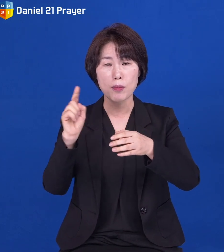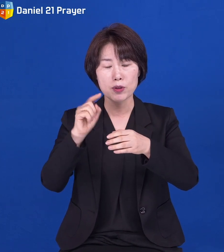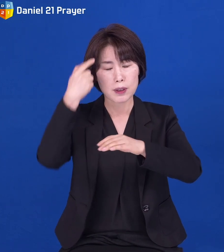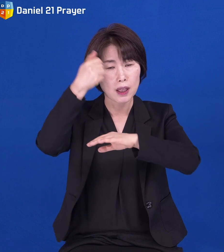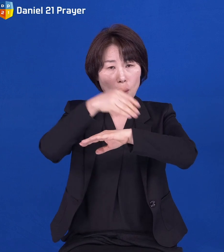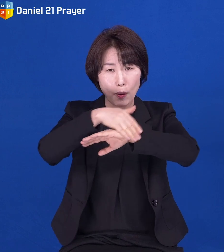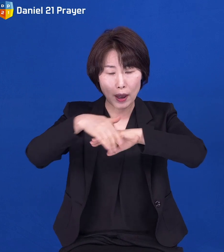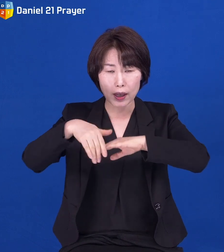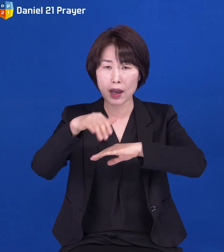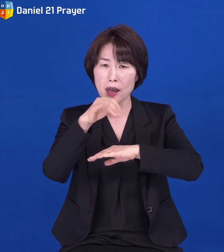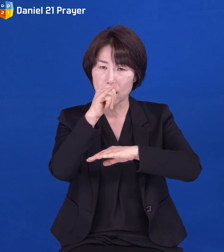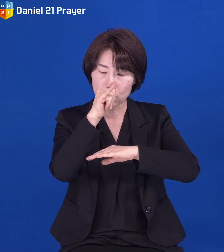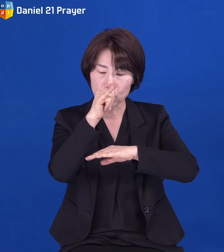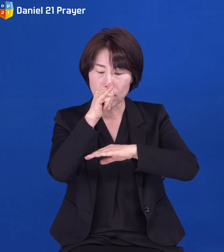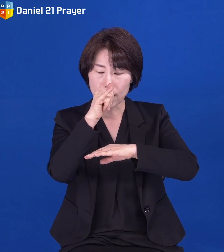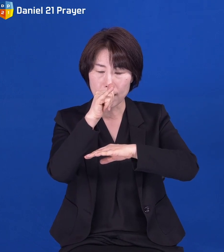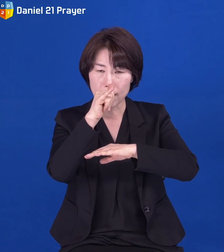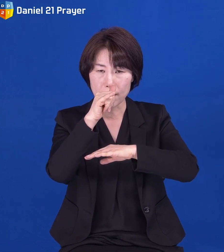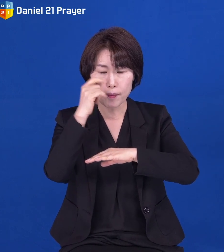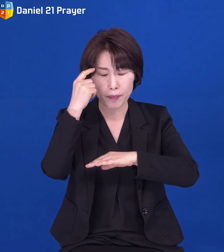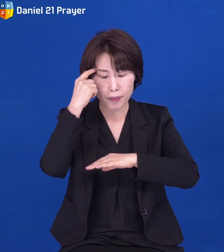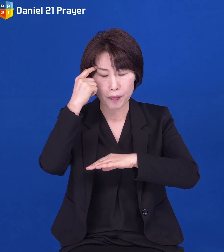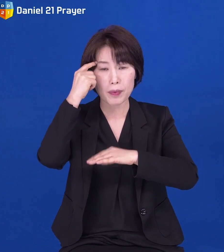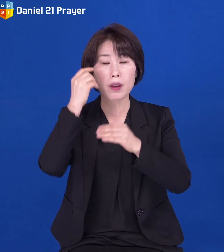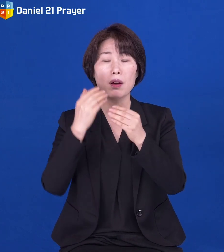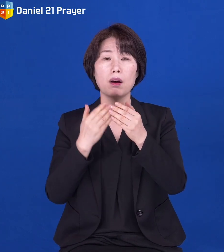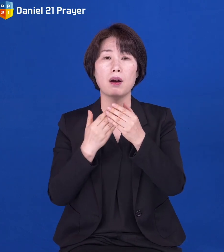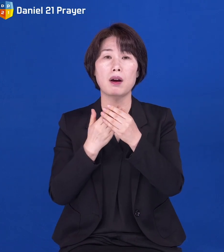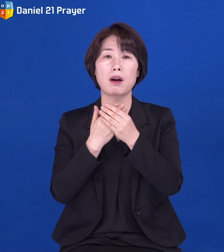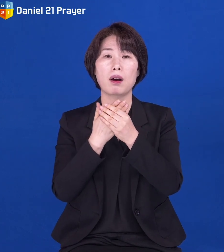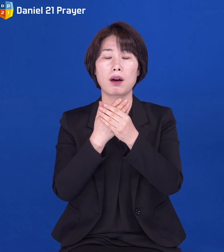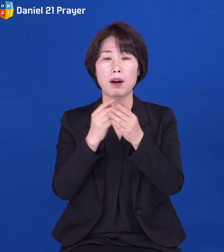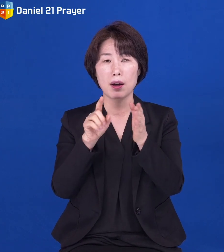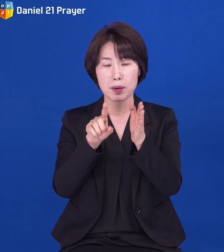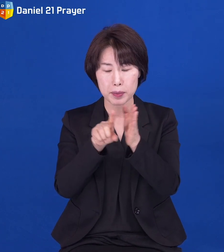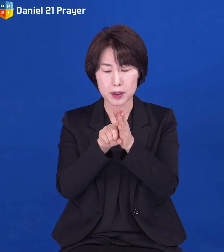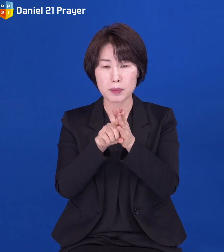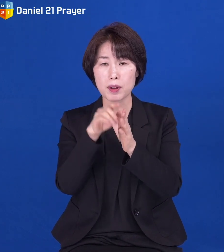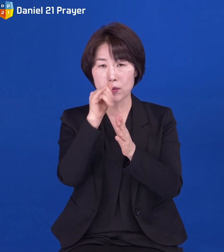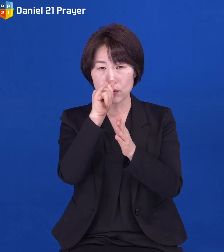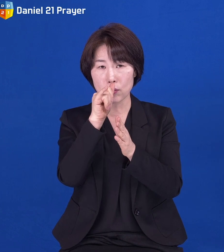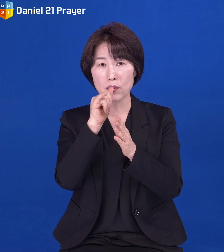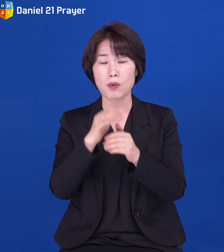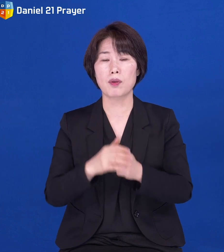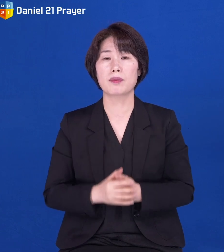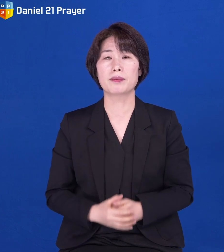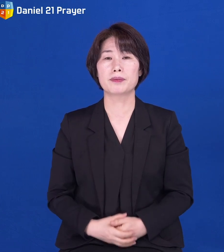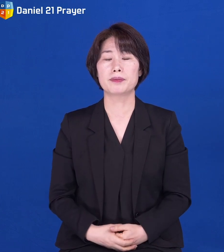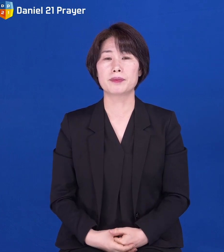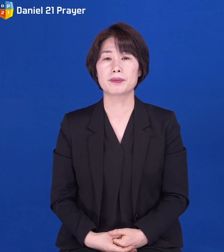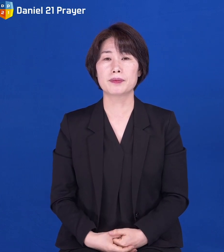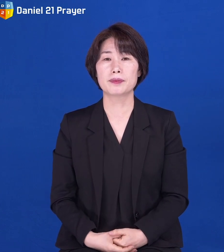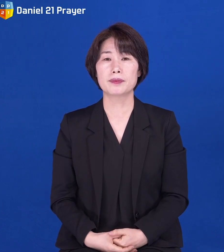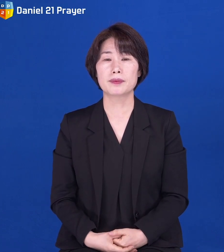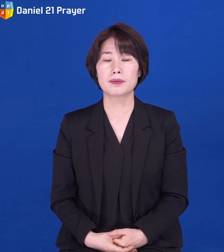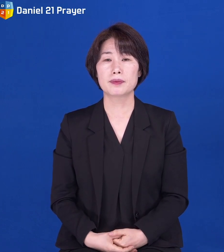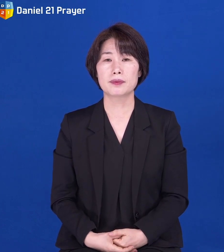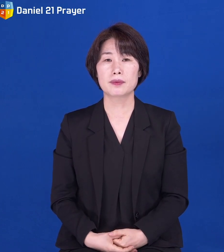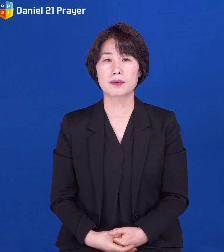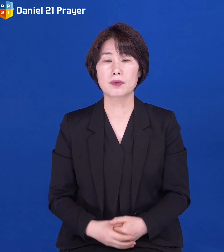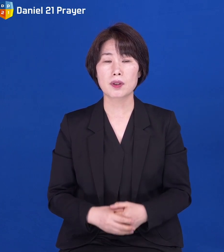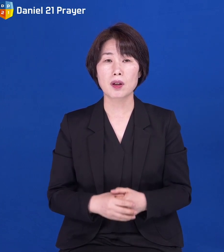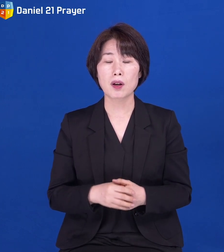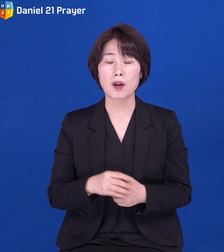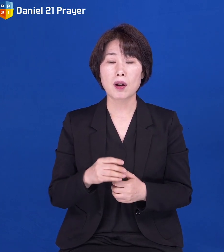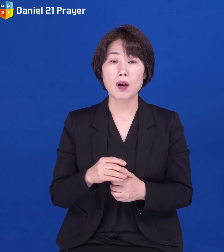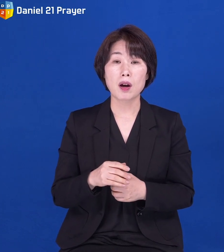메시지 같은 그런 이상한 생각들이 막 들더라고요. 그런 메시지를 저한테 주신 것 같은 그런 느낌. 그래서 어느 순간부터